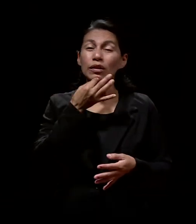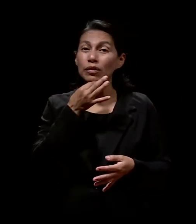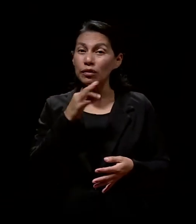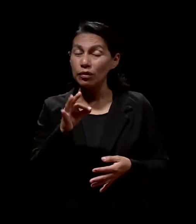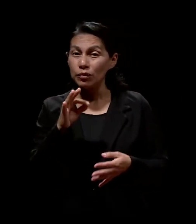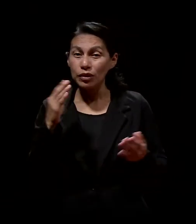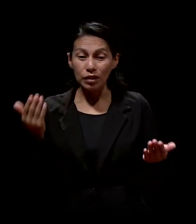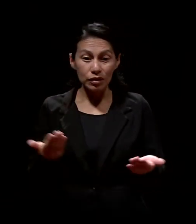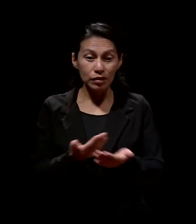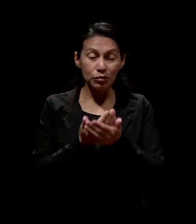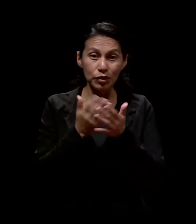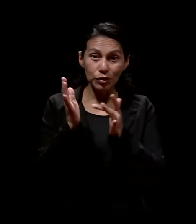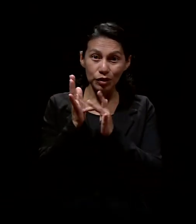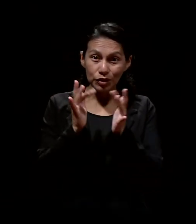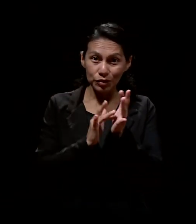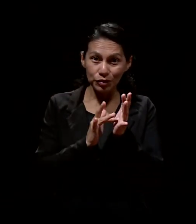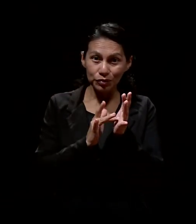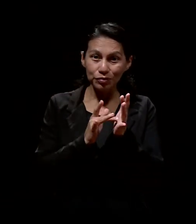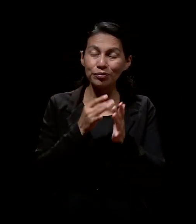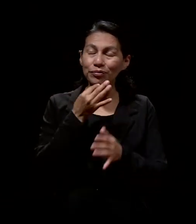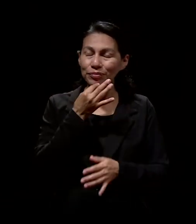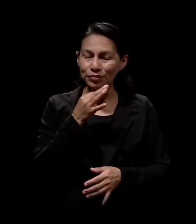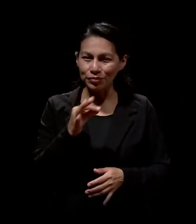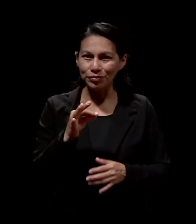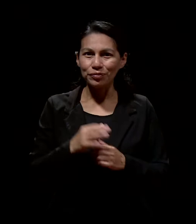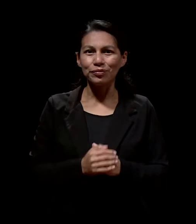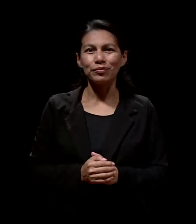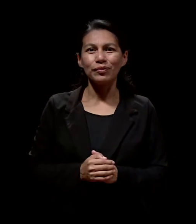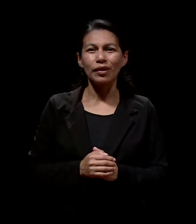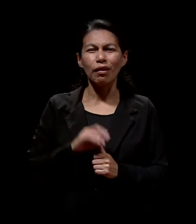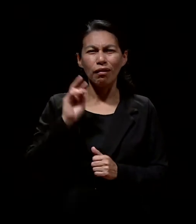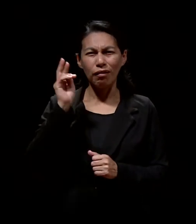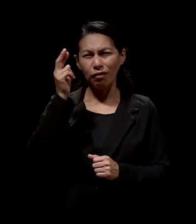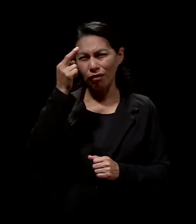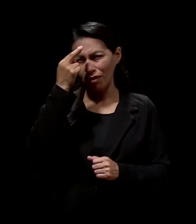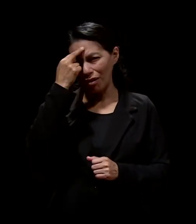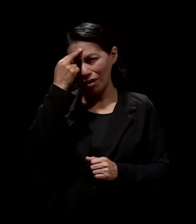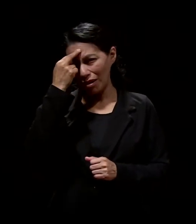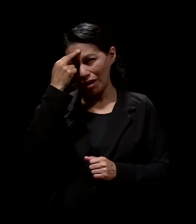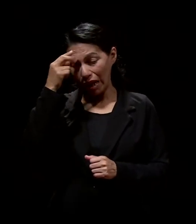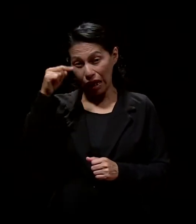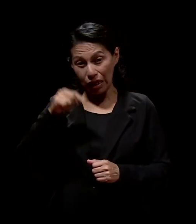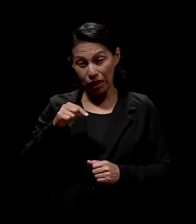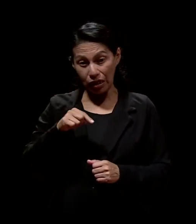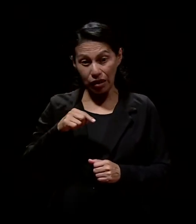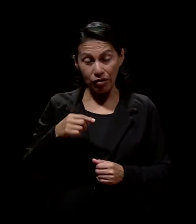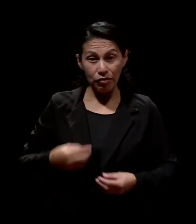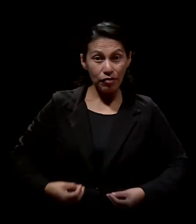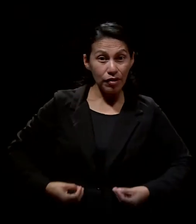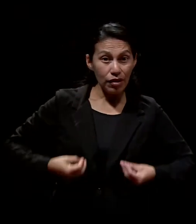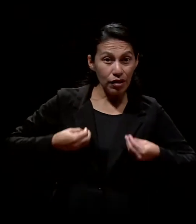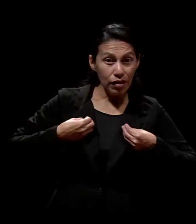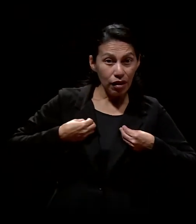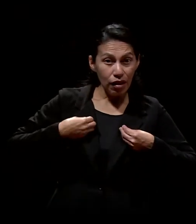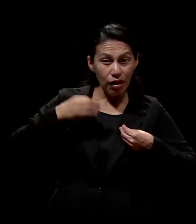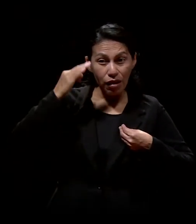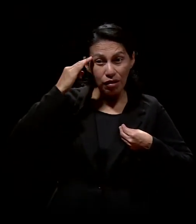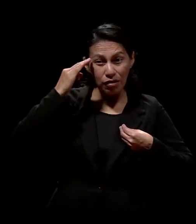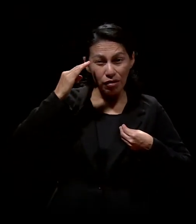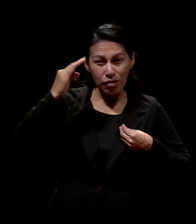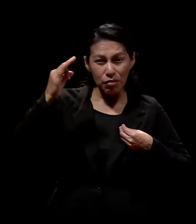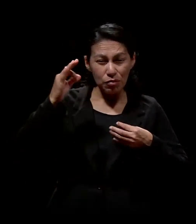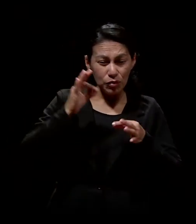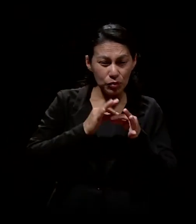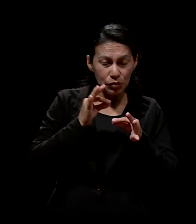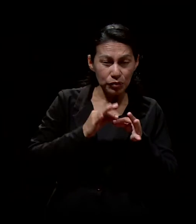Jesús. Debemos recordar que en esta vida todo tiene su tiempo. Tiempo